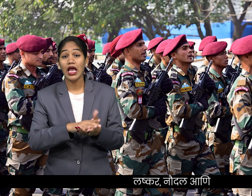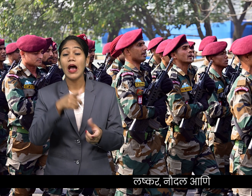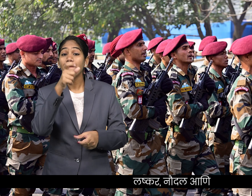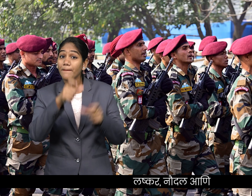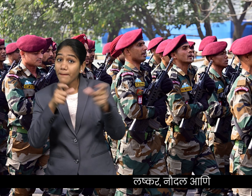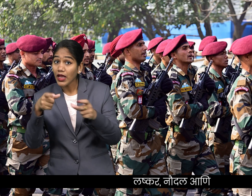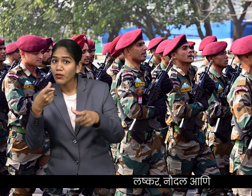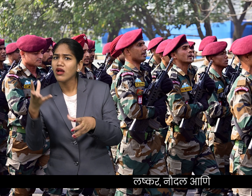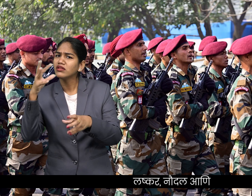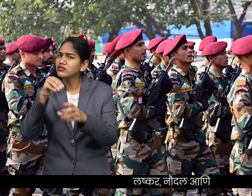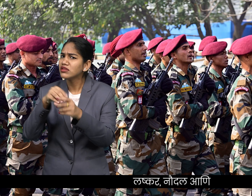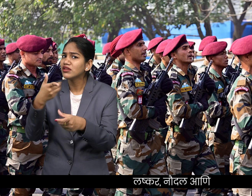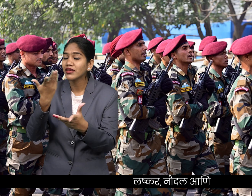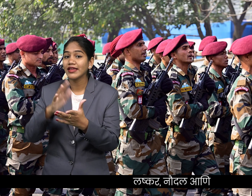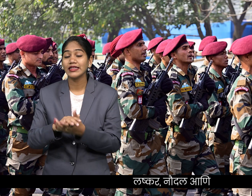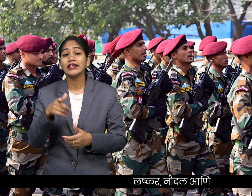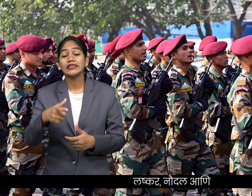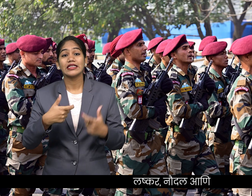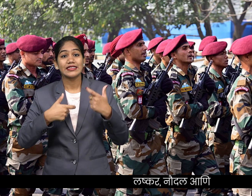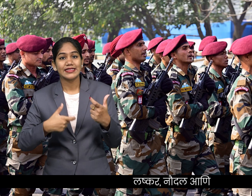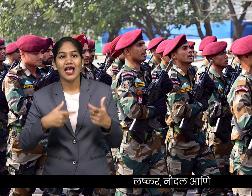लष्कर, नौदल आणि